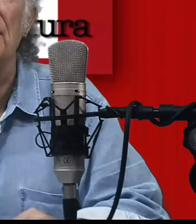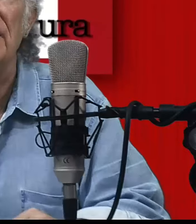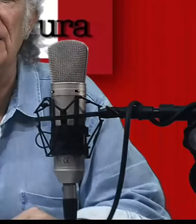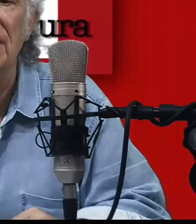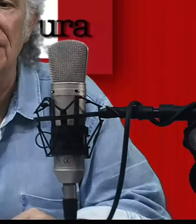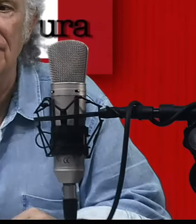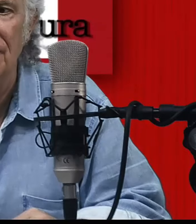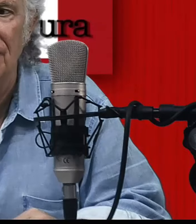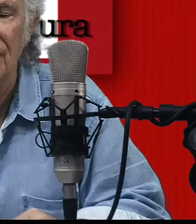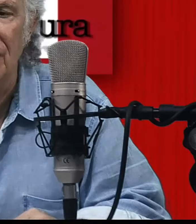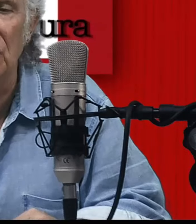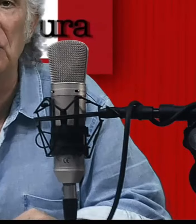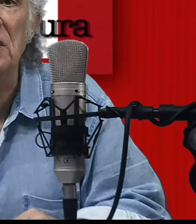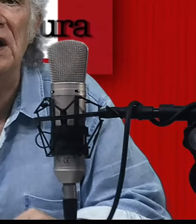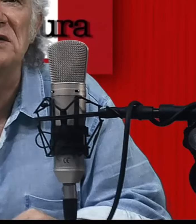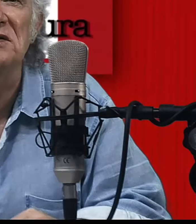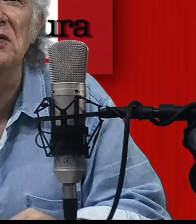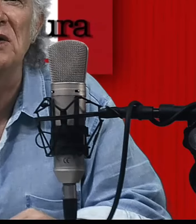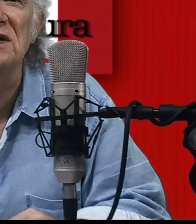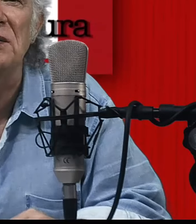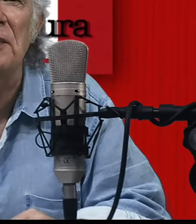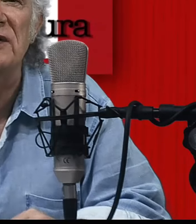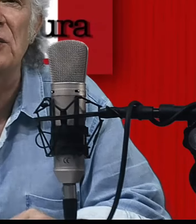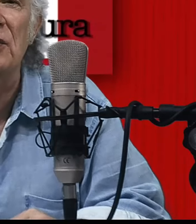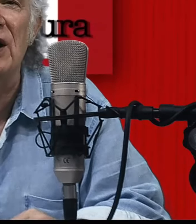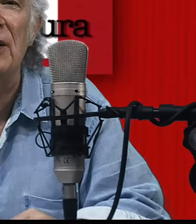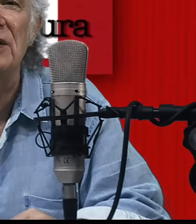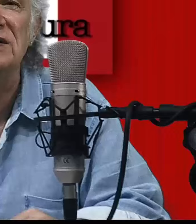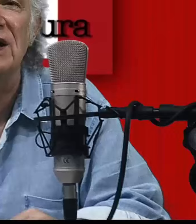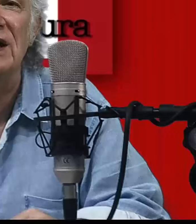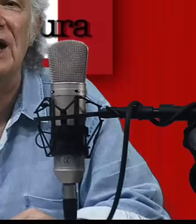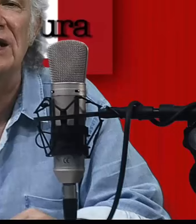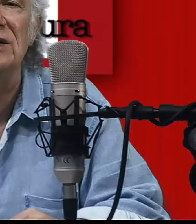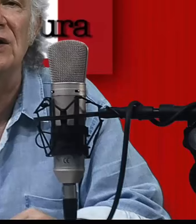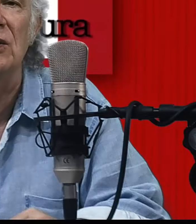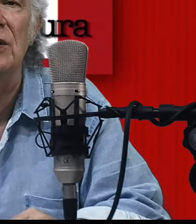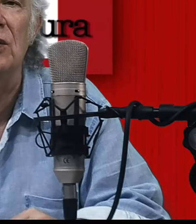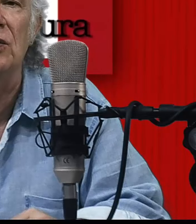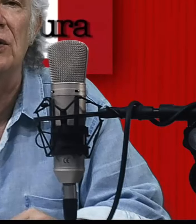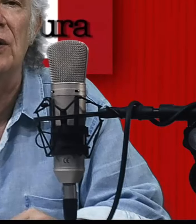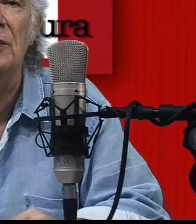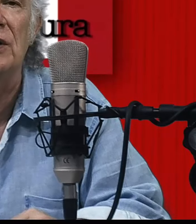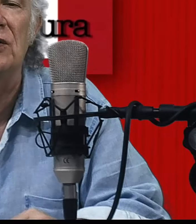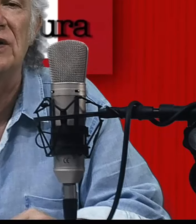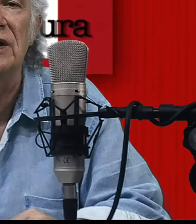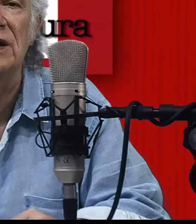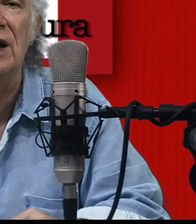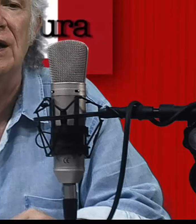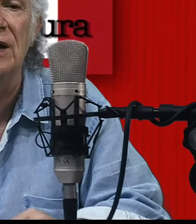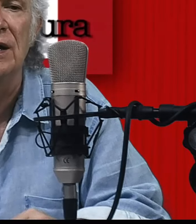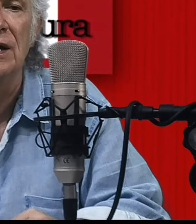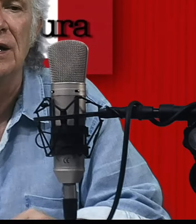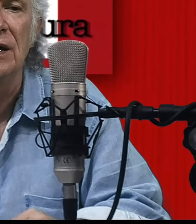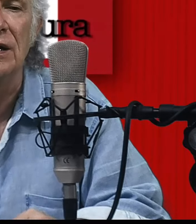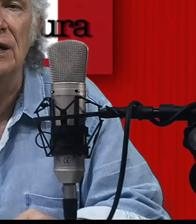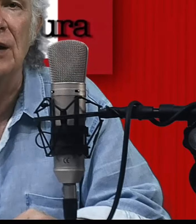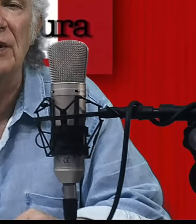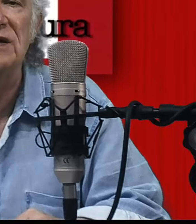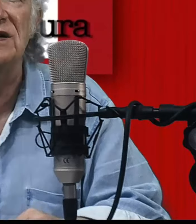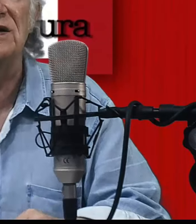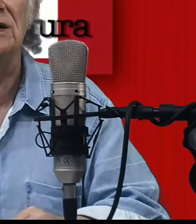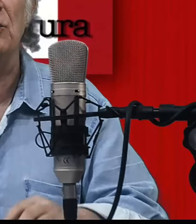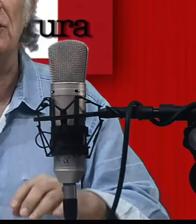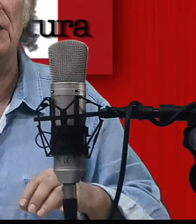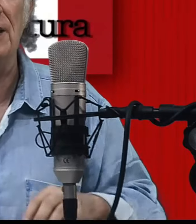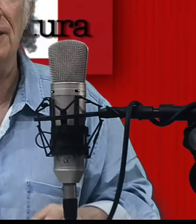no la pedí. Nunca, nunca se me pasó por la cabeza que a alguien se le hubiera ocurrido darme una cosa de esta. Y créanme